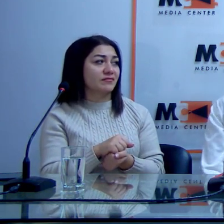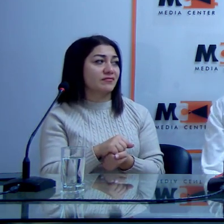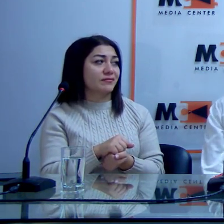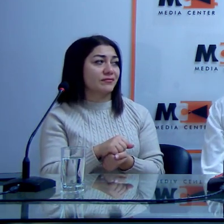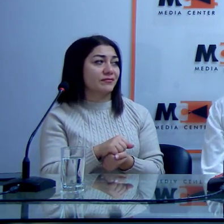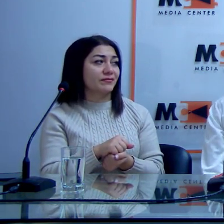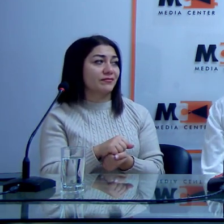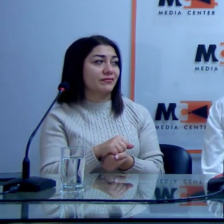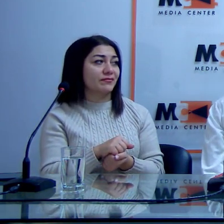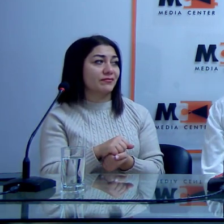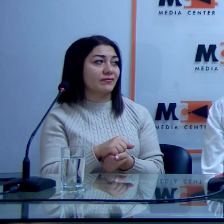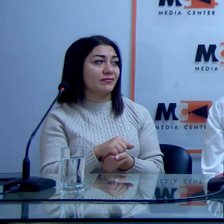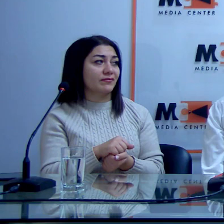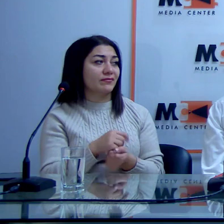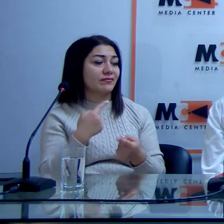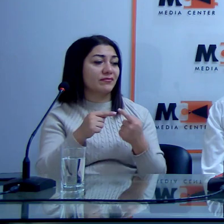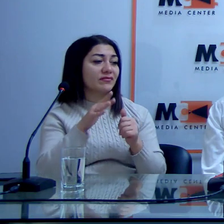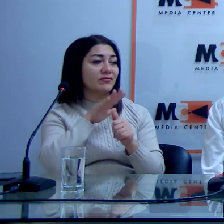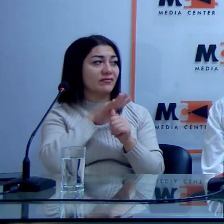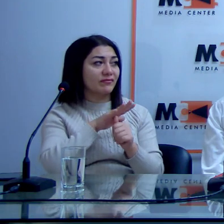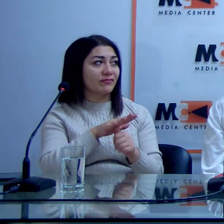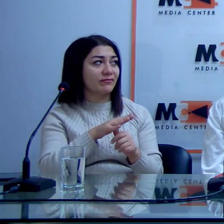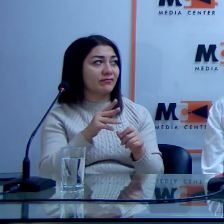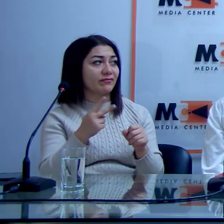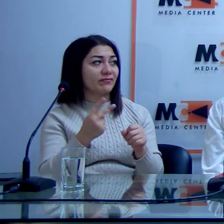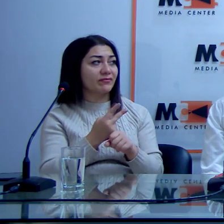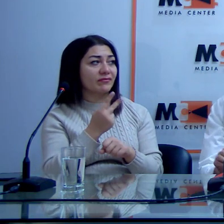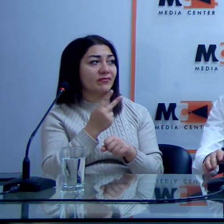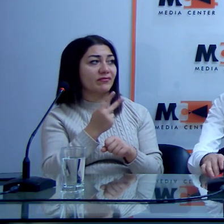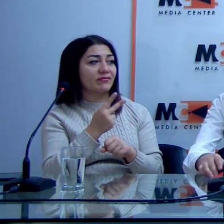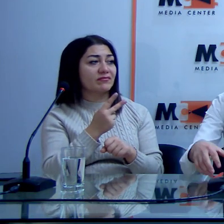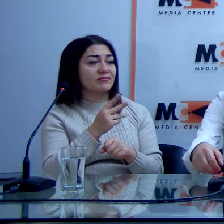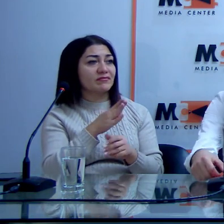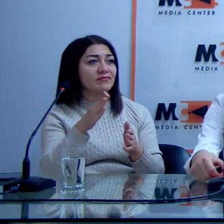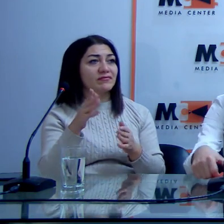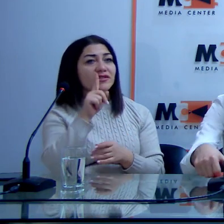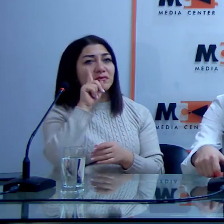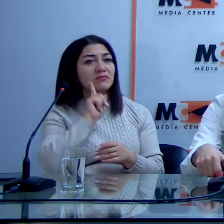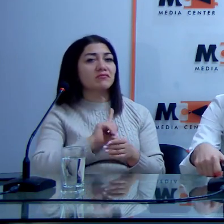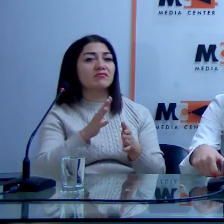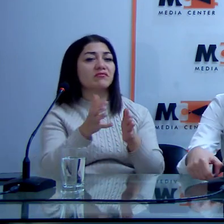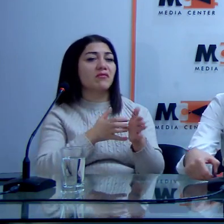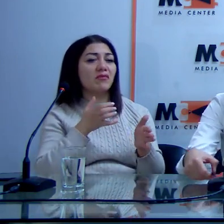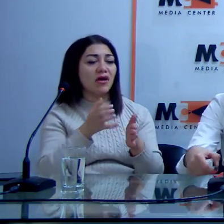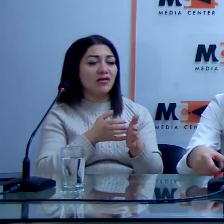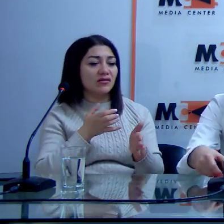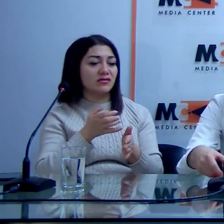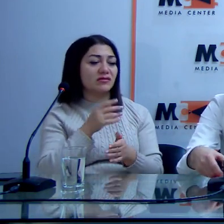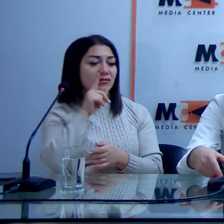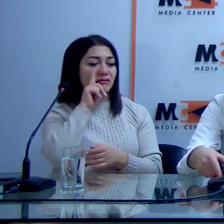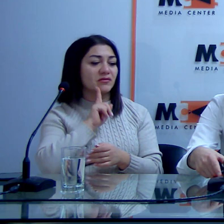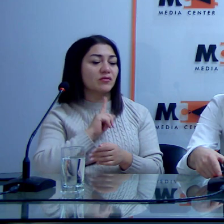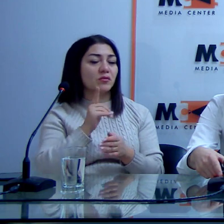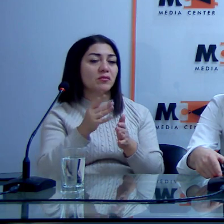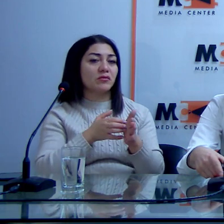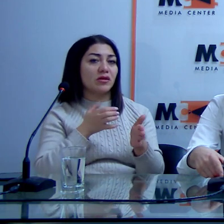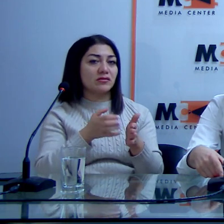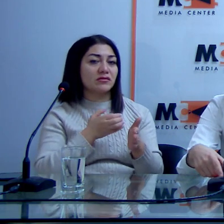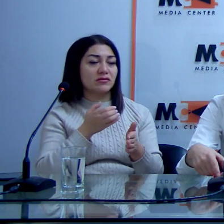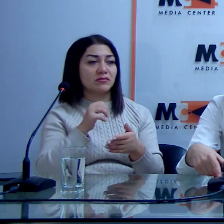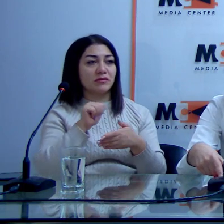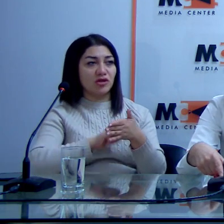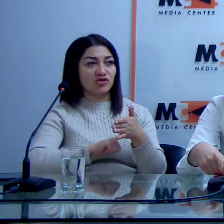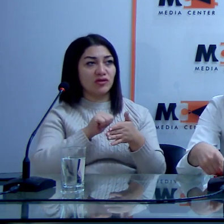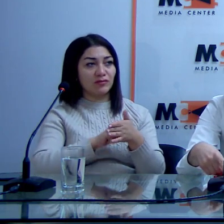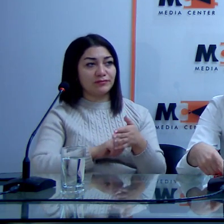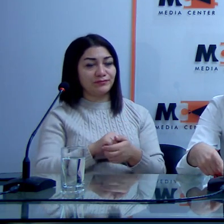ոչ այդքան կամ ոչ միայն խտրական, այլ ինչ որ ենթակառուցվածքների պակասի պատճառով, հա, հարմարությունների